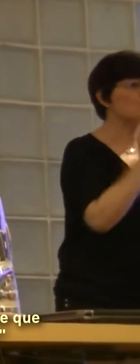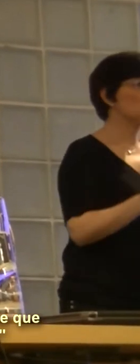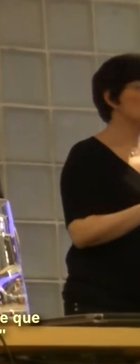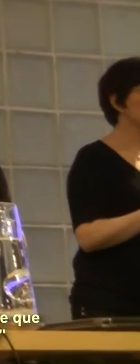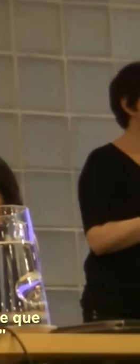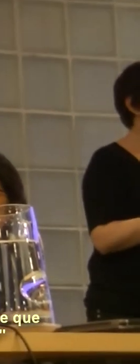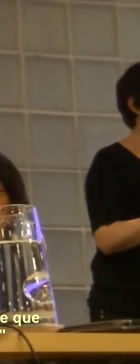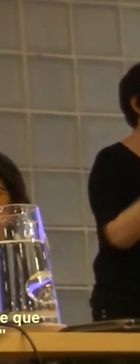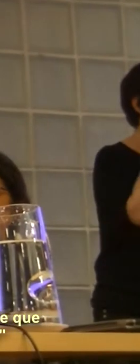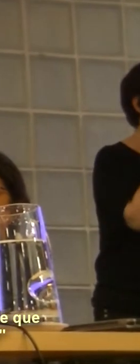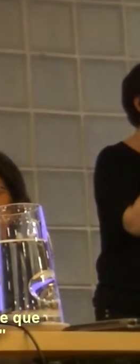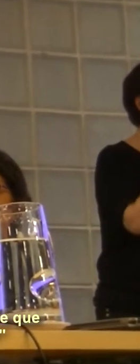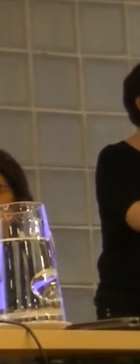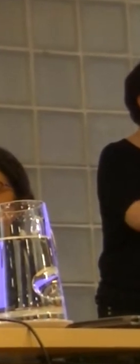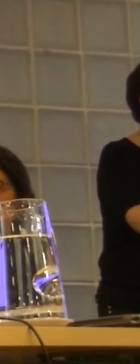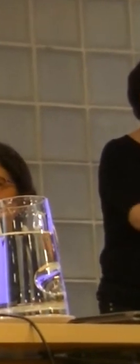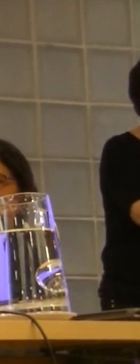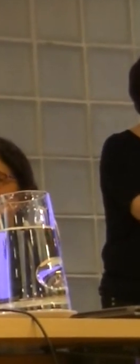aquí